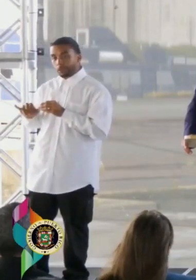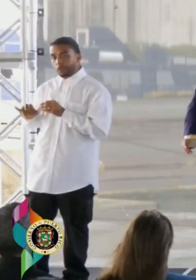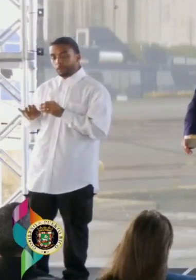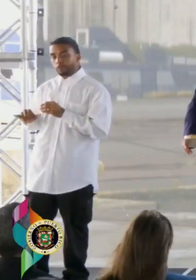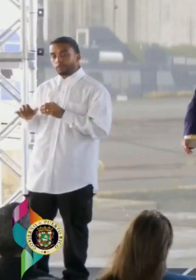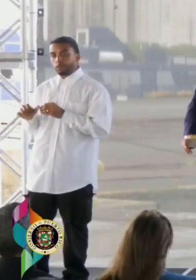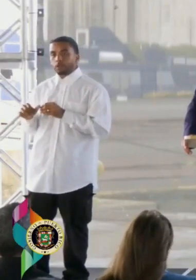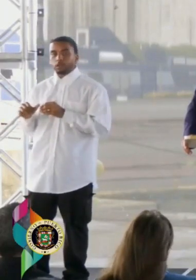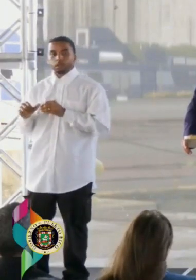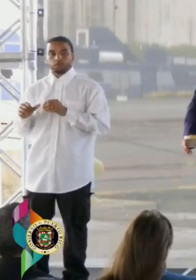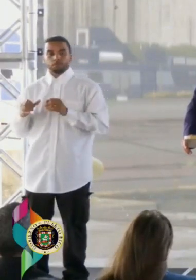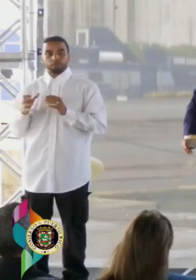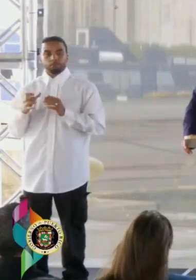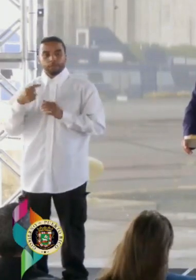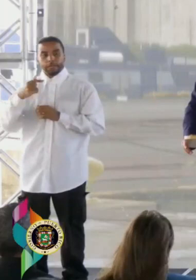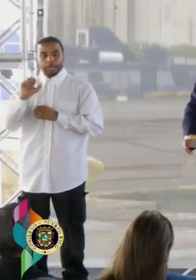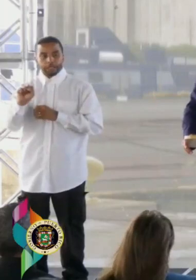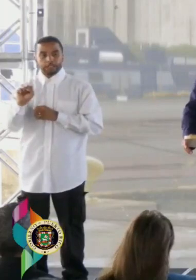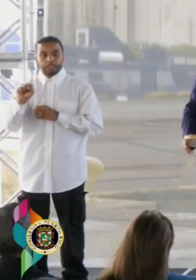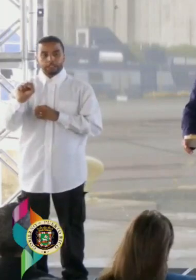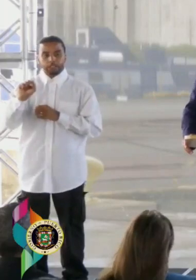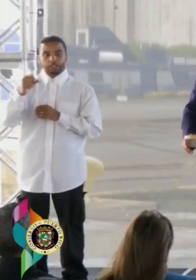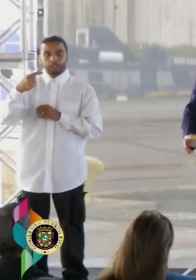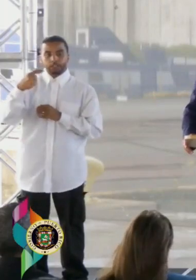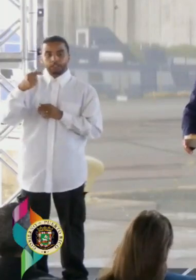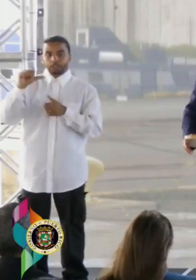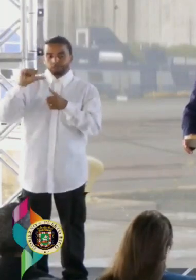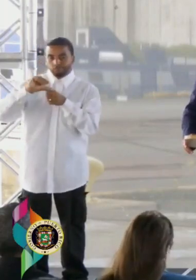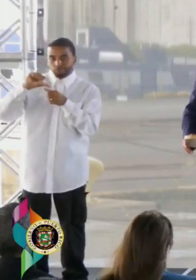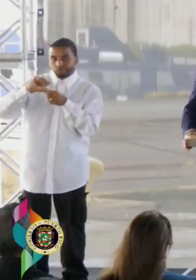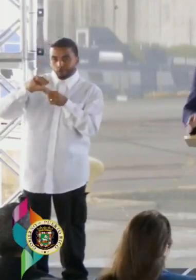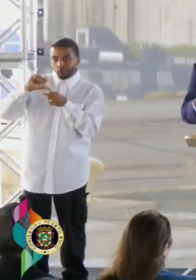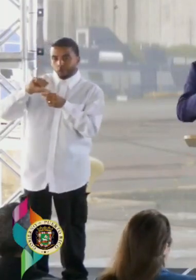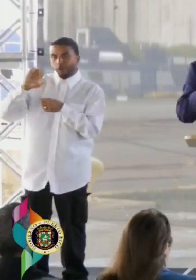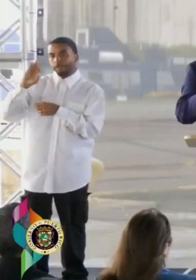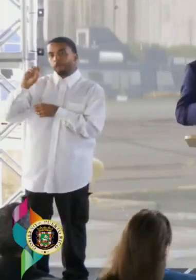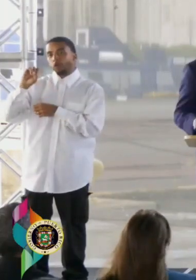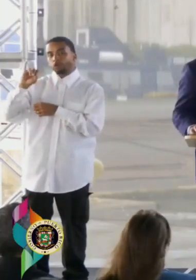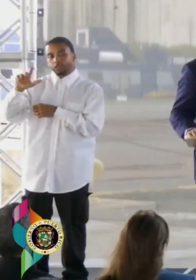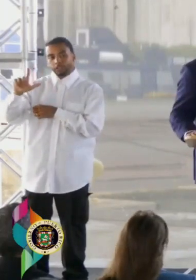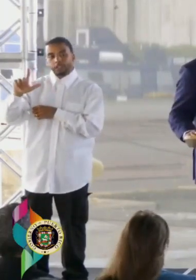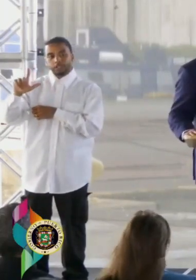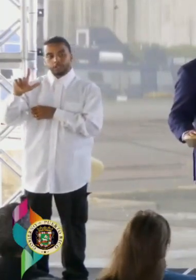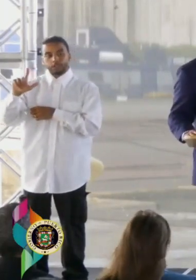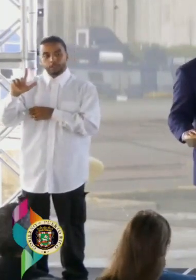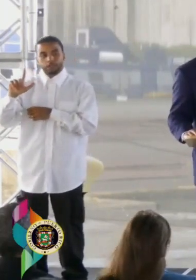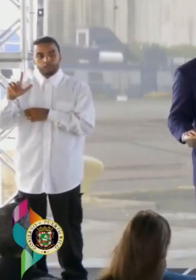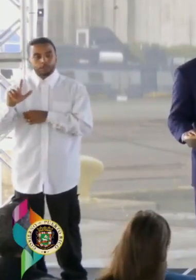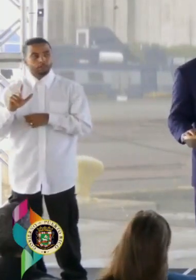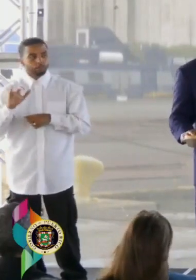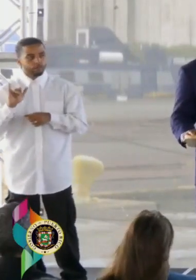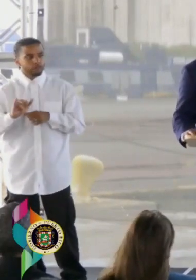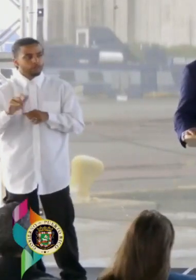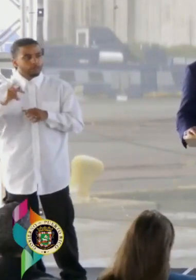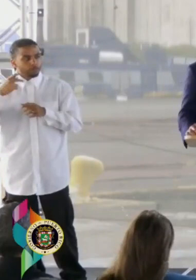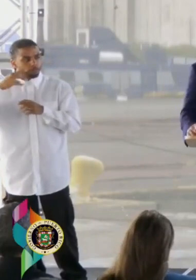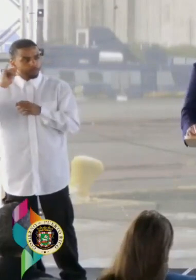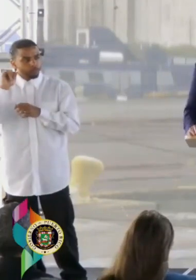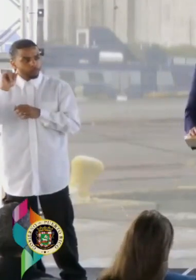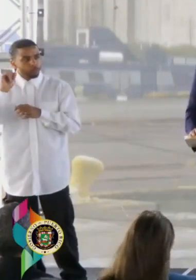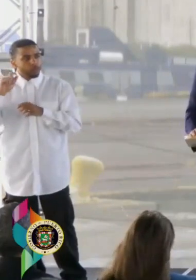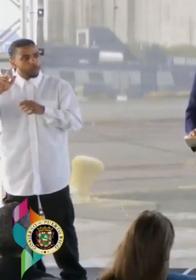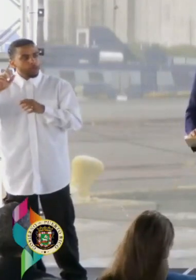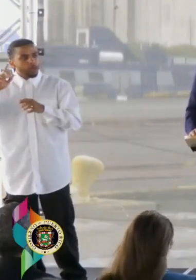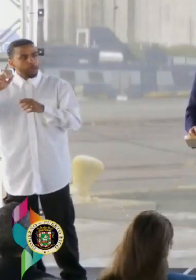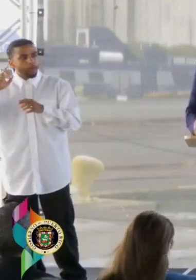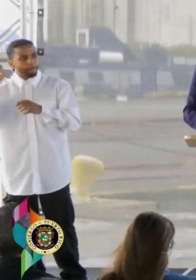Rico carga suelta también llega al puerto de Ponce eso lo sé yo de memoria no sé qué porcentaje